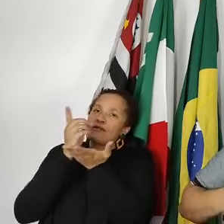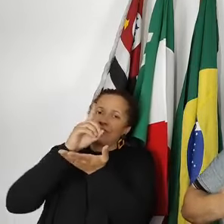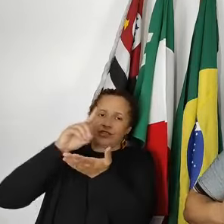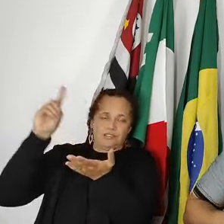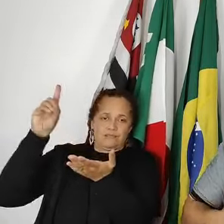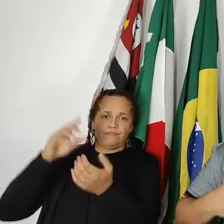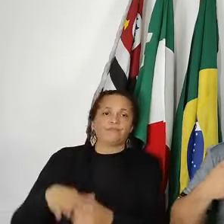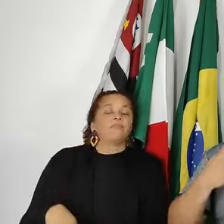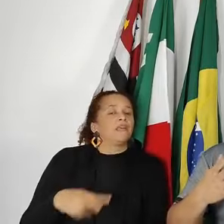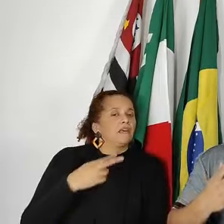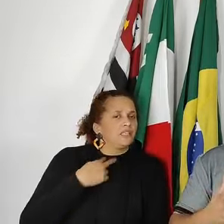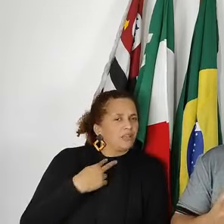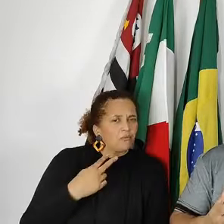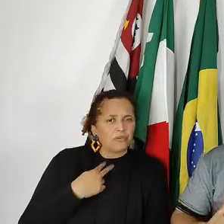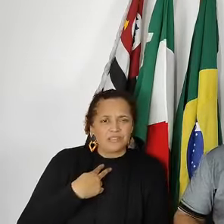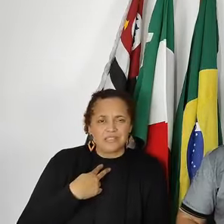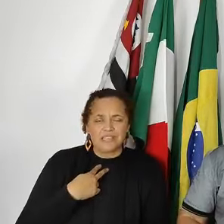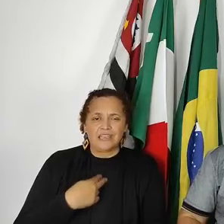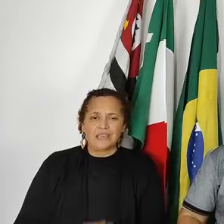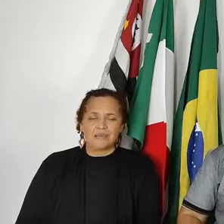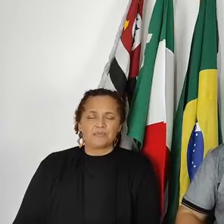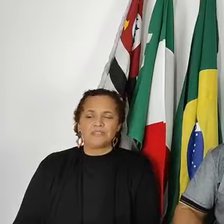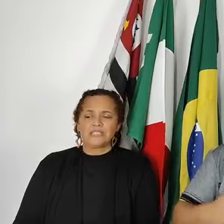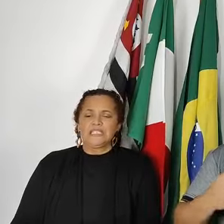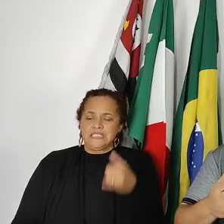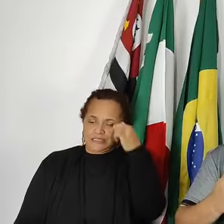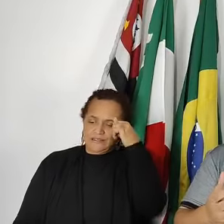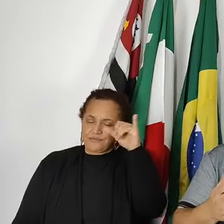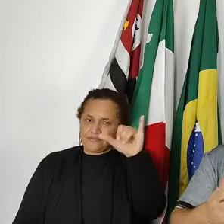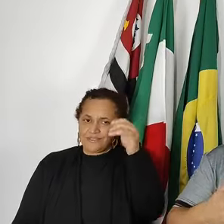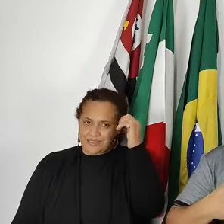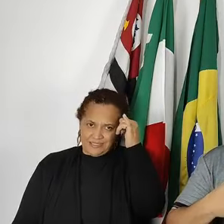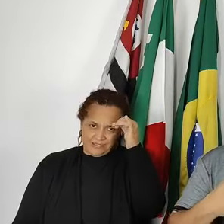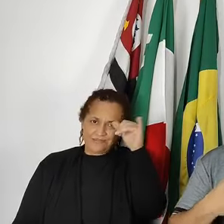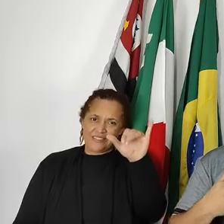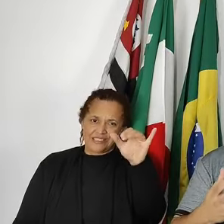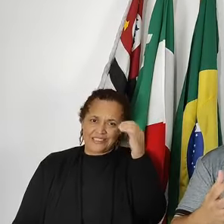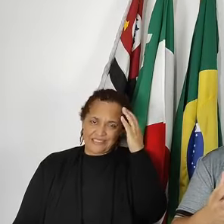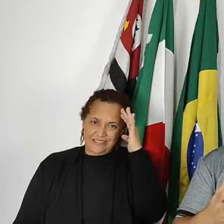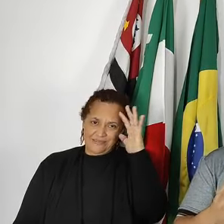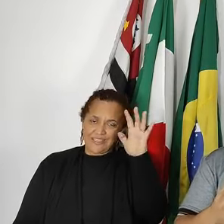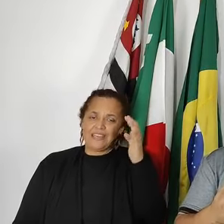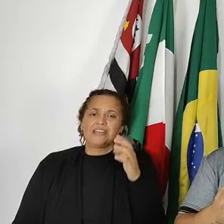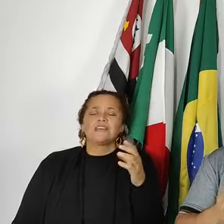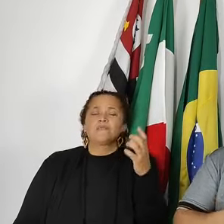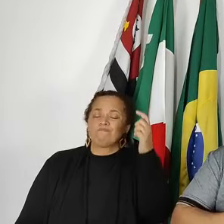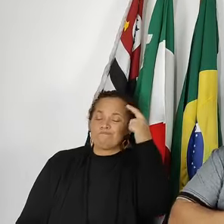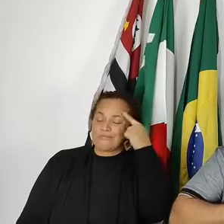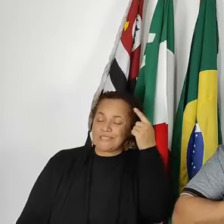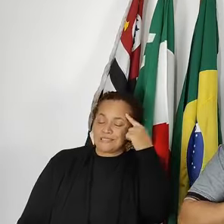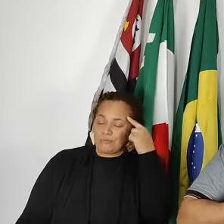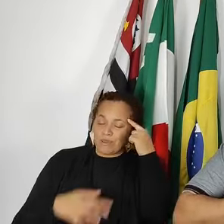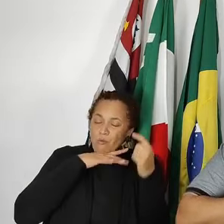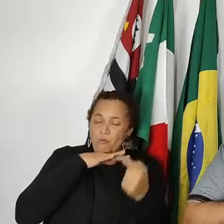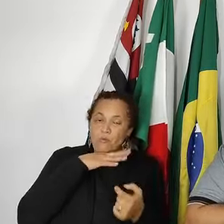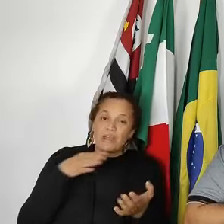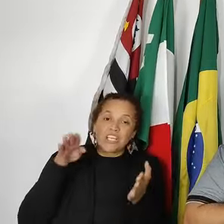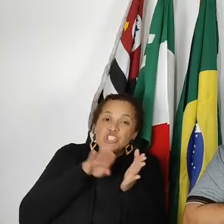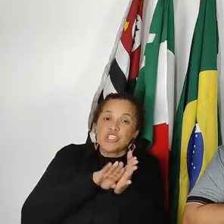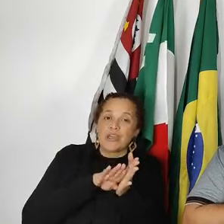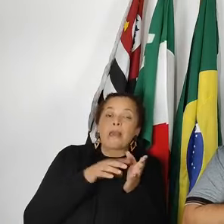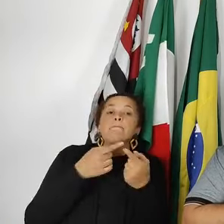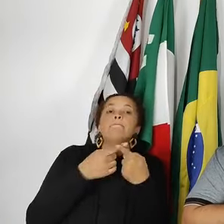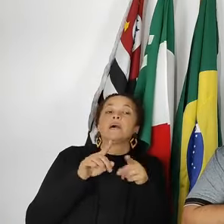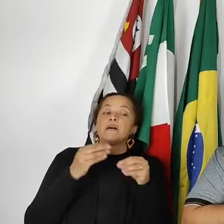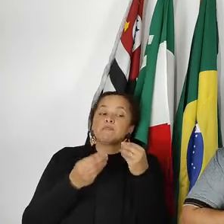conseguimos impedir que os pensamentos venham à nossa mente, mas nós conseguimos gerenciar esses pensamentos para que ele não venha